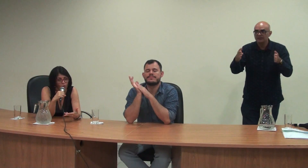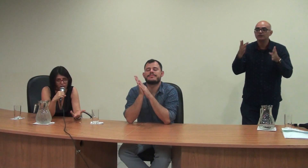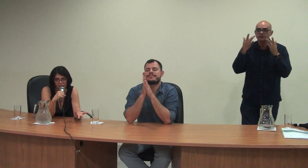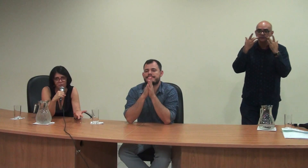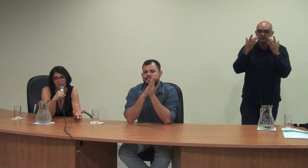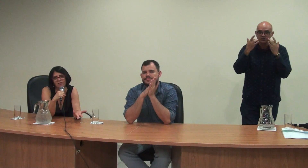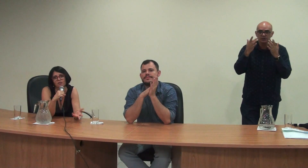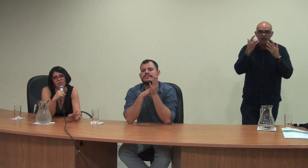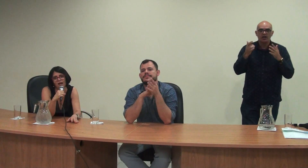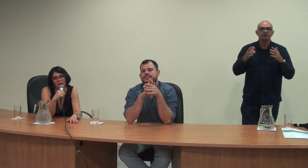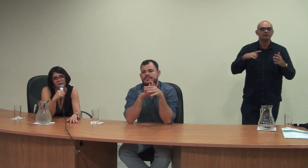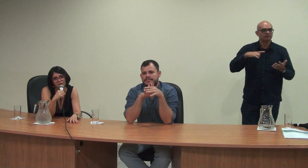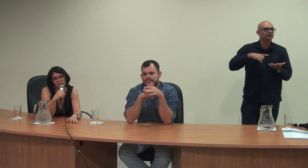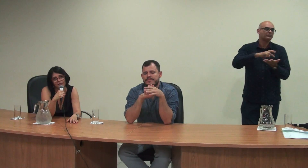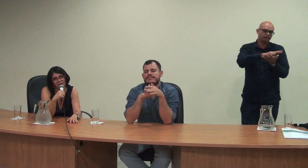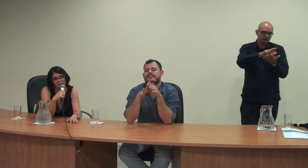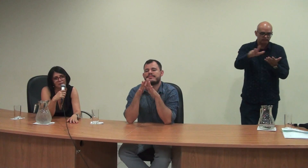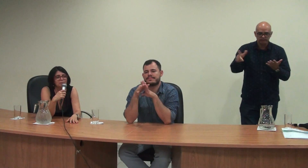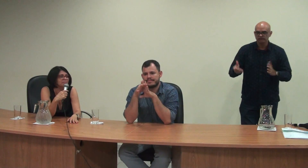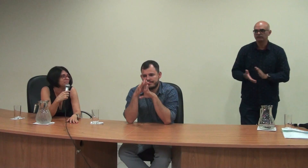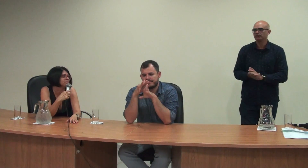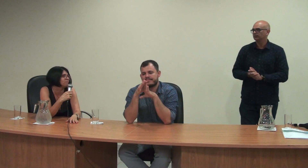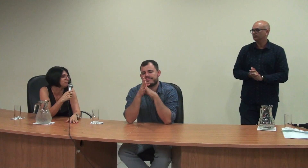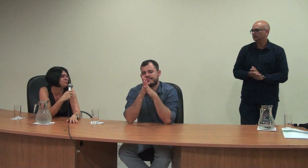sinais, muitas peças de teatro.